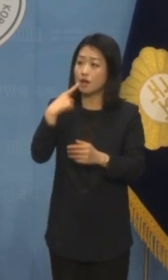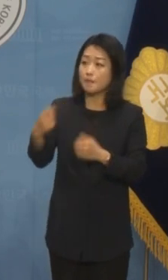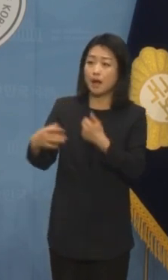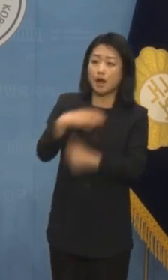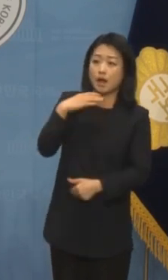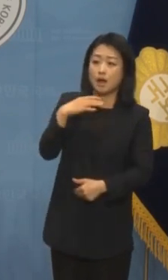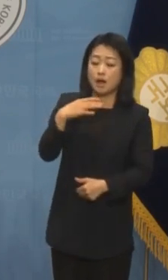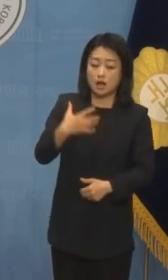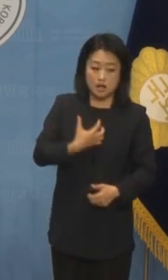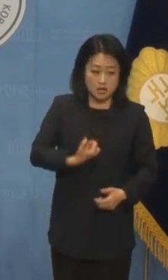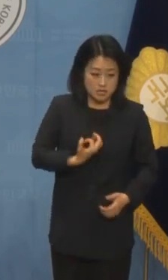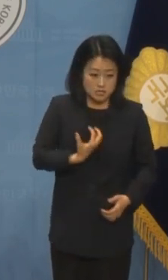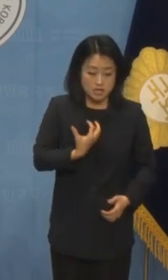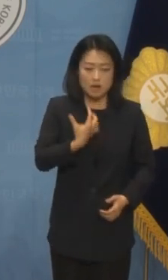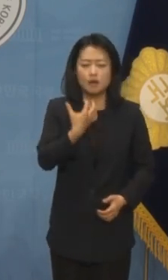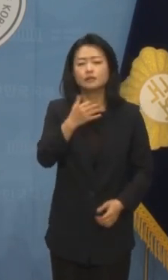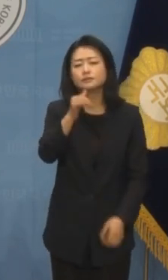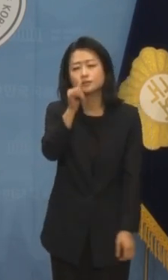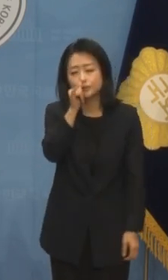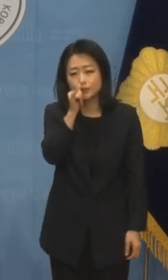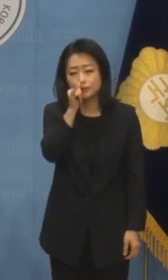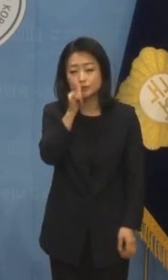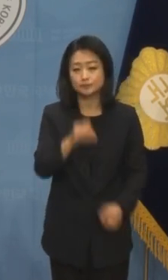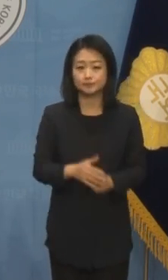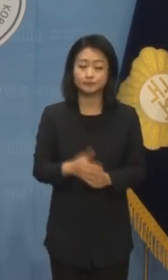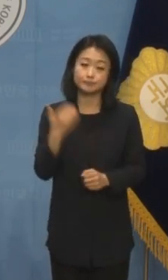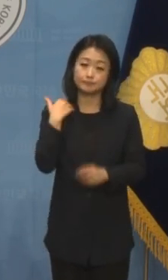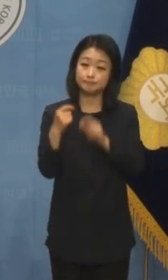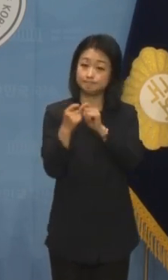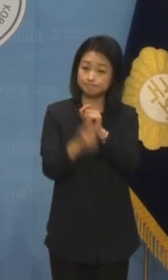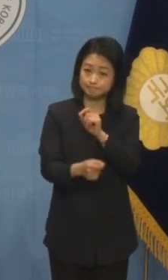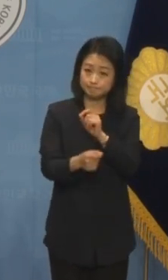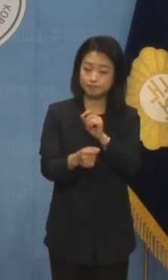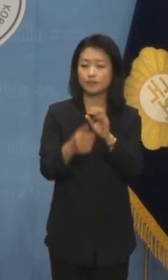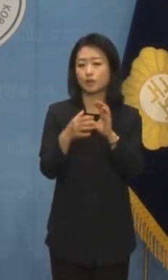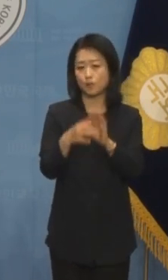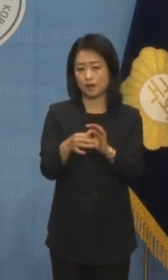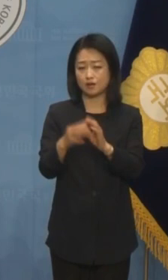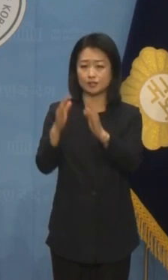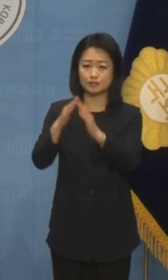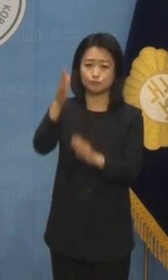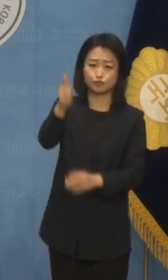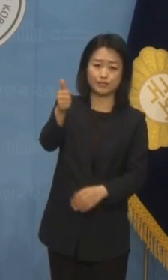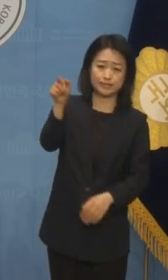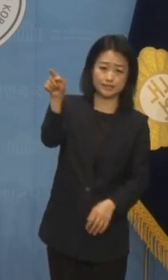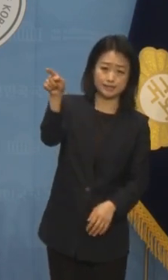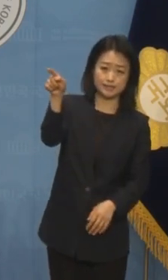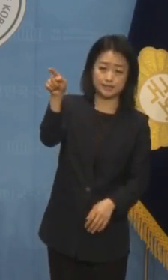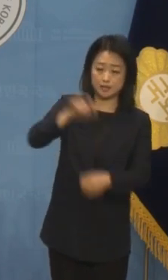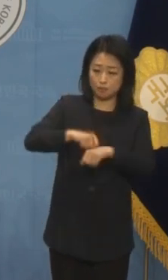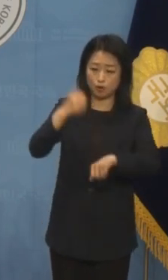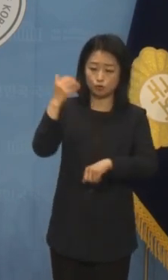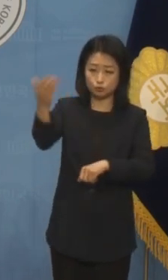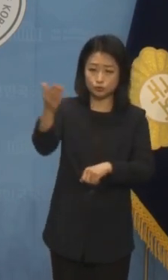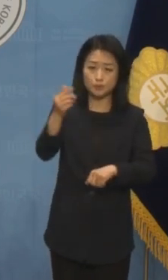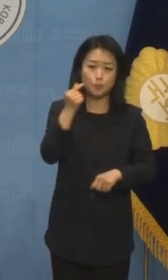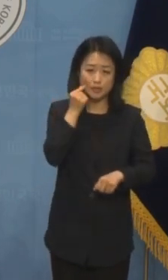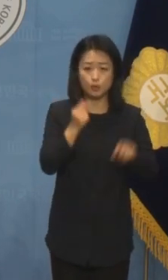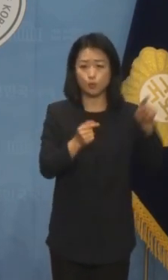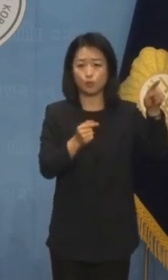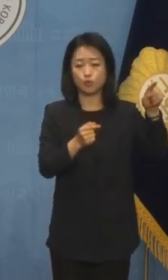임대인 때문에 우라통이 터집니다. 국가는 전세 사기 범죄를 저지른 임대인 일당을 제대로 처벌하지도